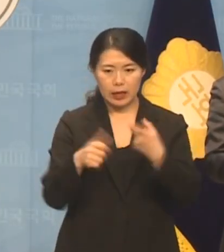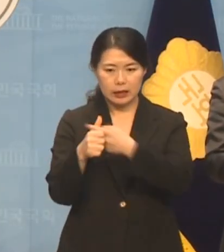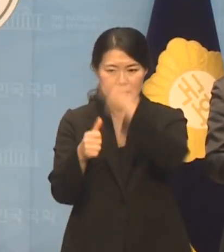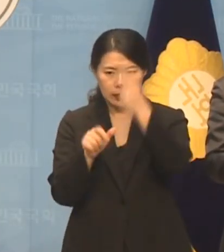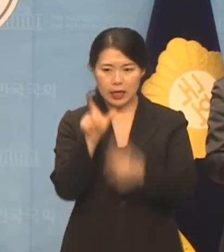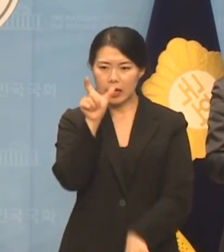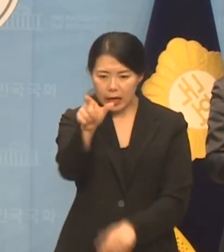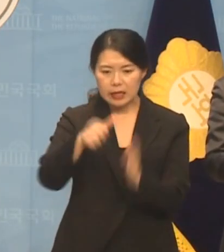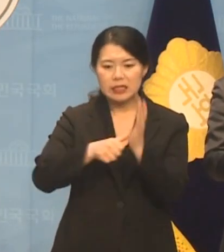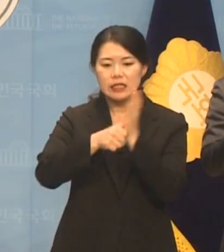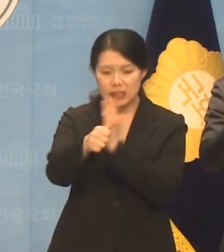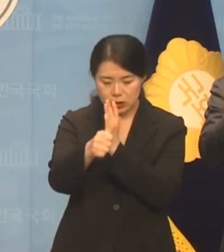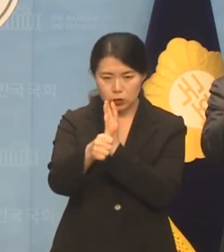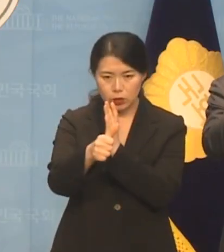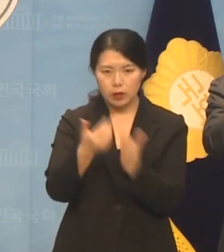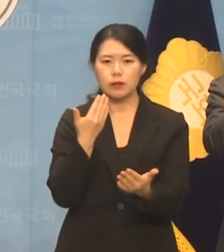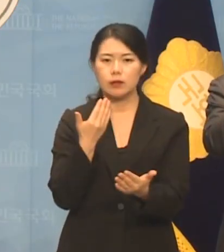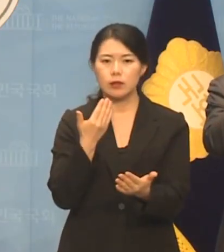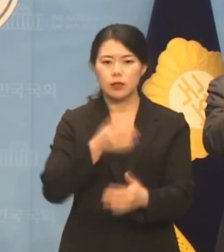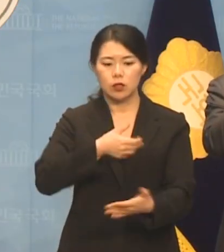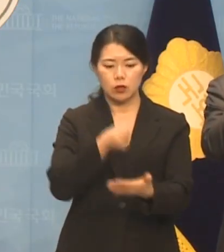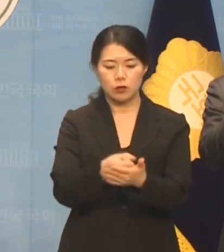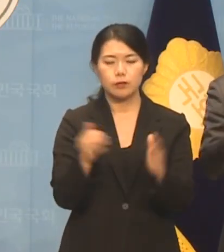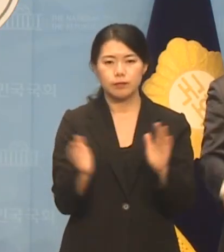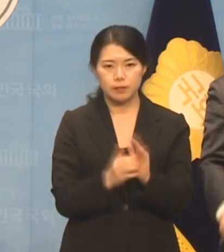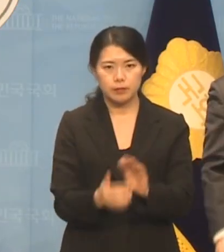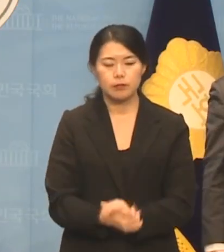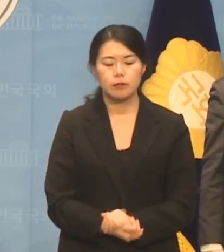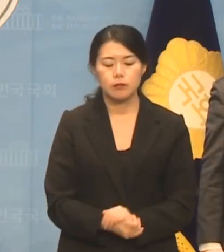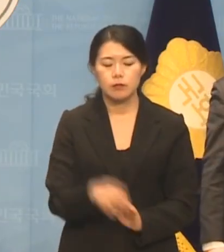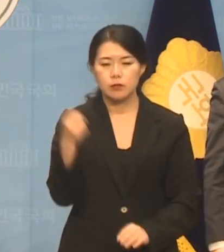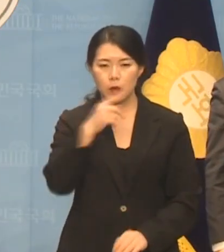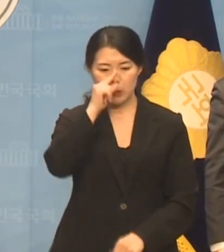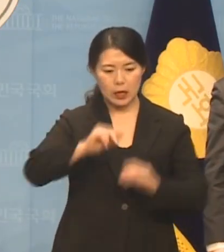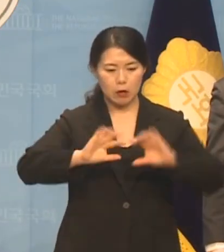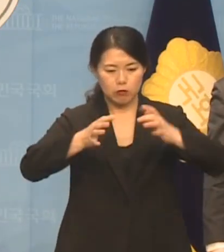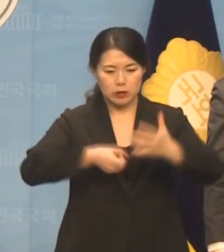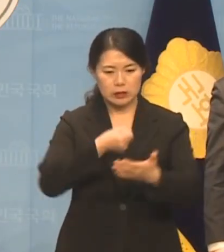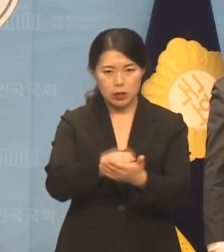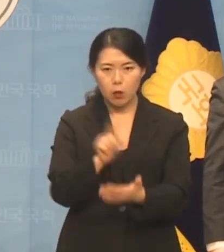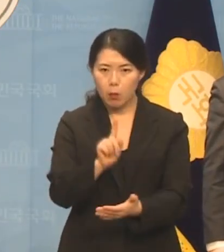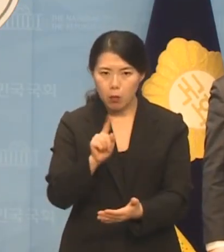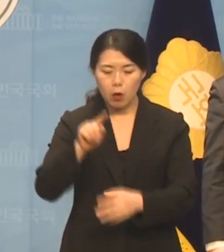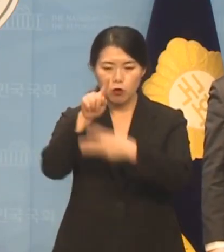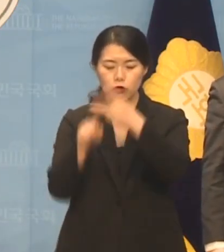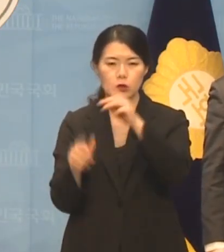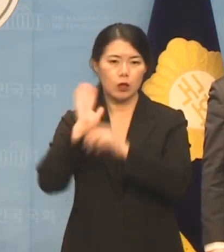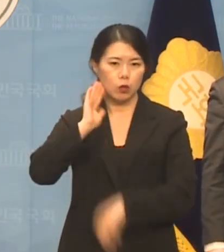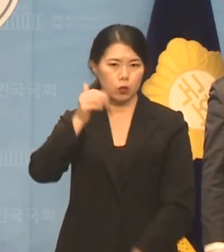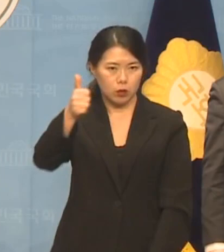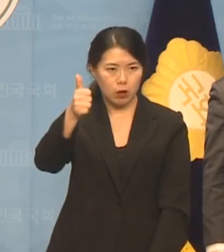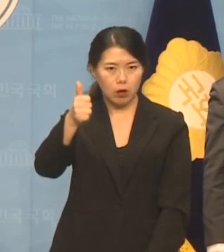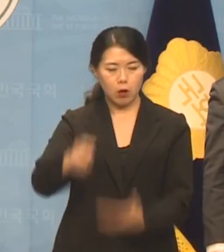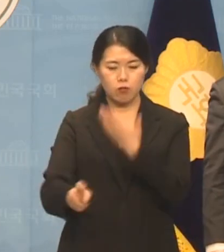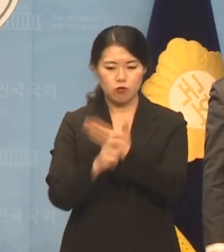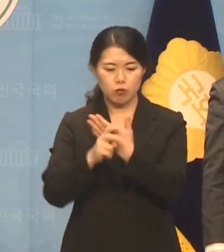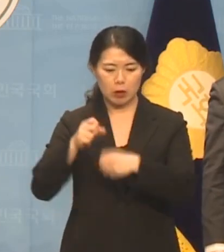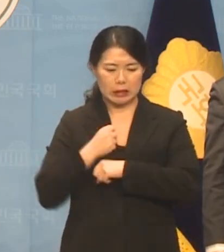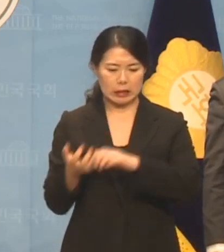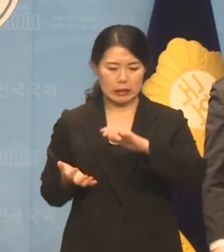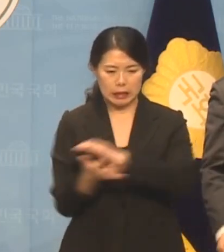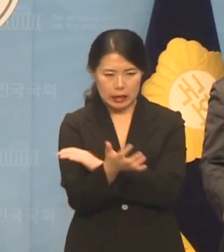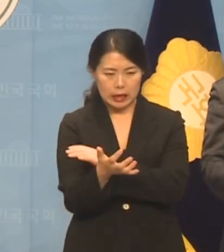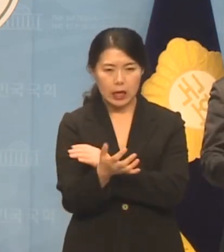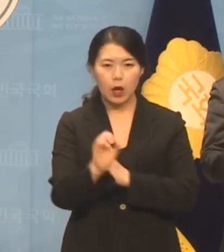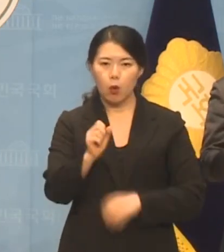표현을 삭제하는 정정보도 중재를 결정하였습니다. 또한 민감국가 지정은 윤석열 대통령의 불법 비상계엄